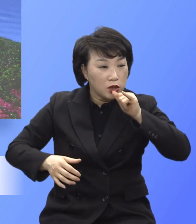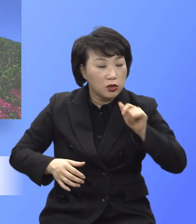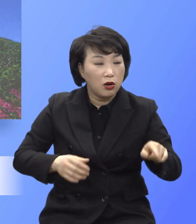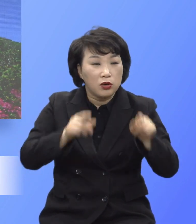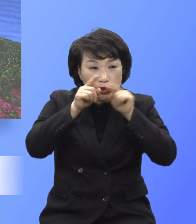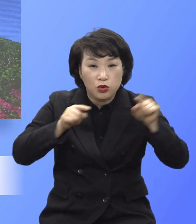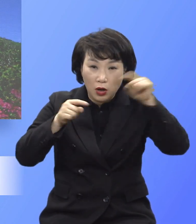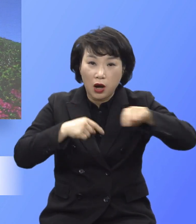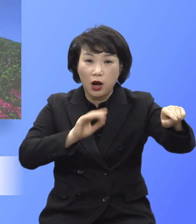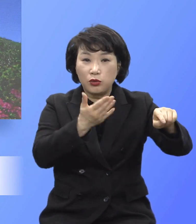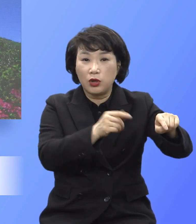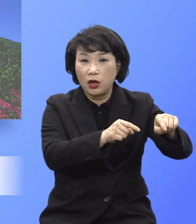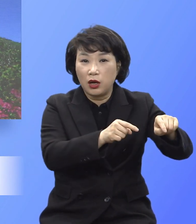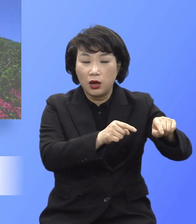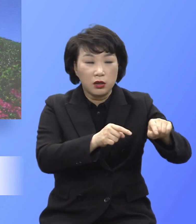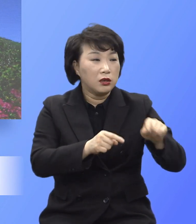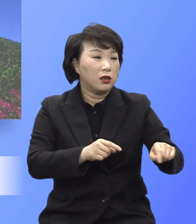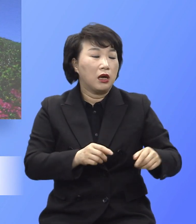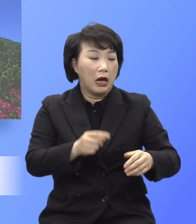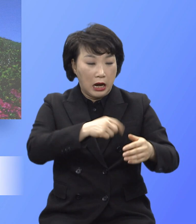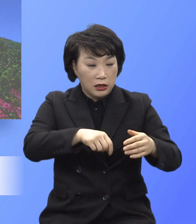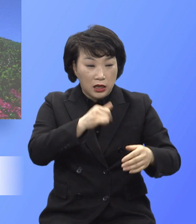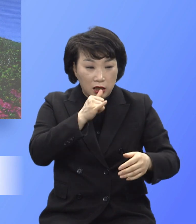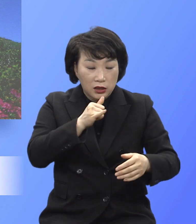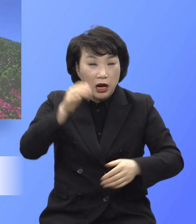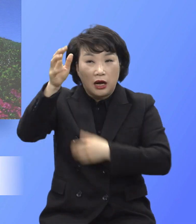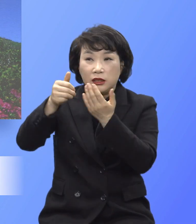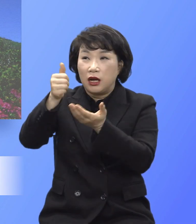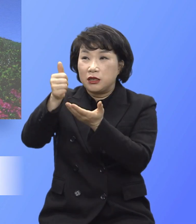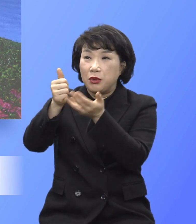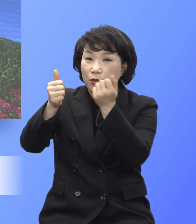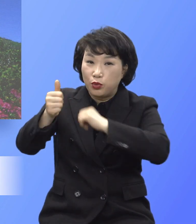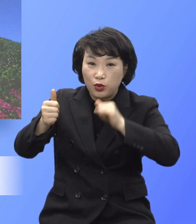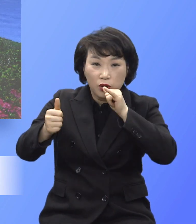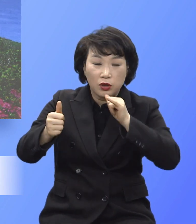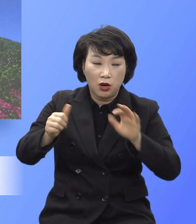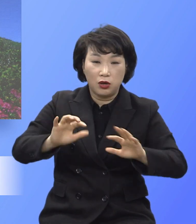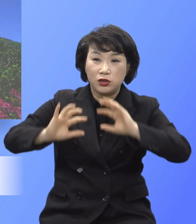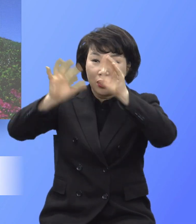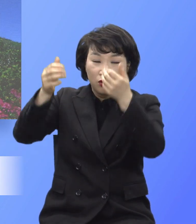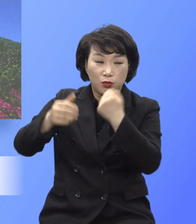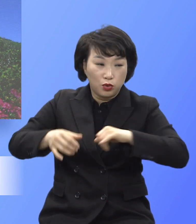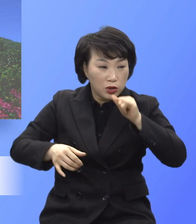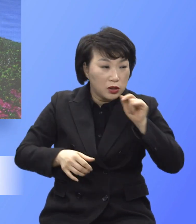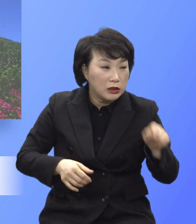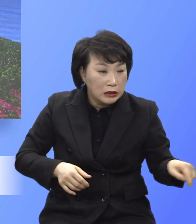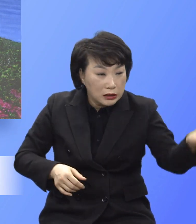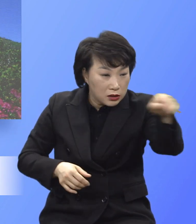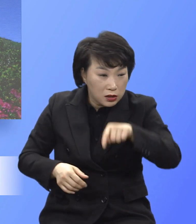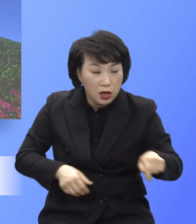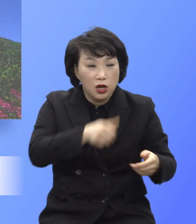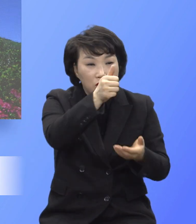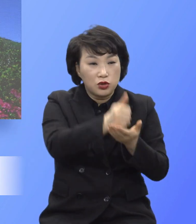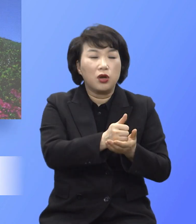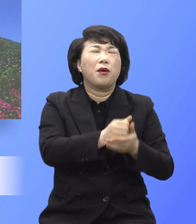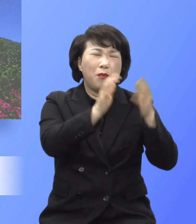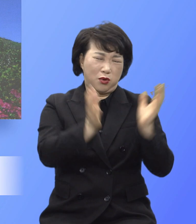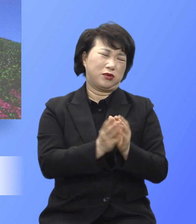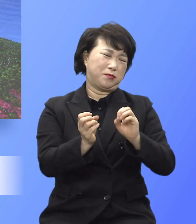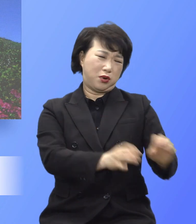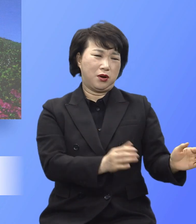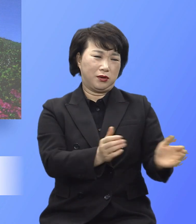지옥 갈 수밖에 없으니 넌 내 속에 있는 하나님을 대적하고 천국을 대적하는 죄를